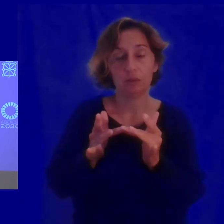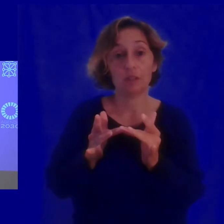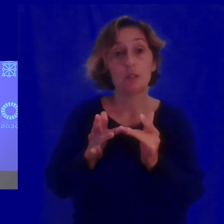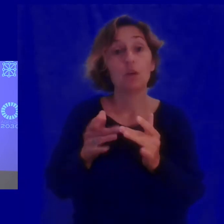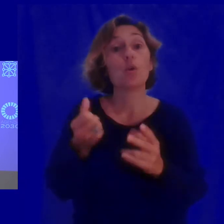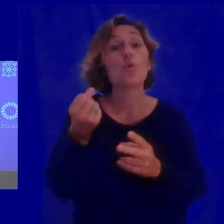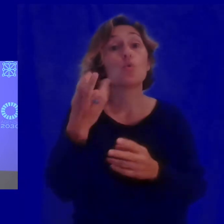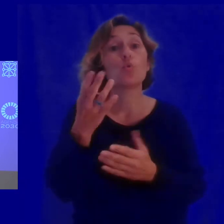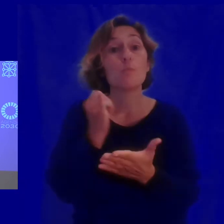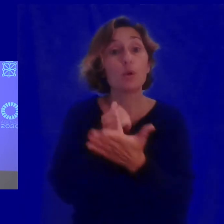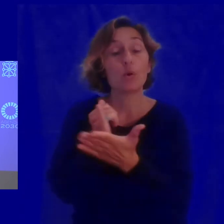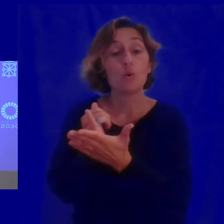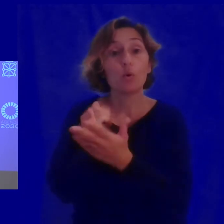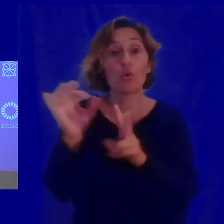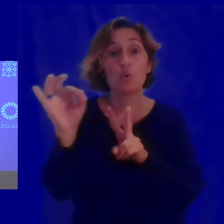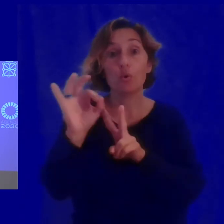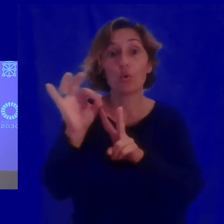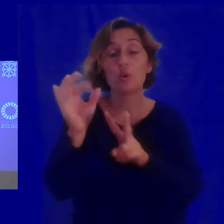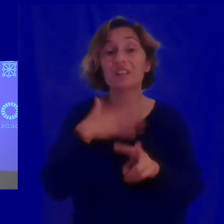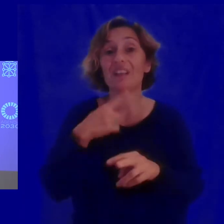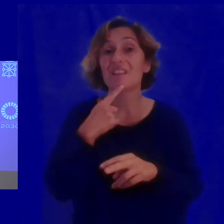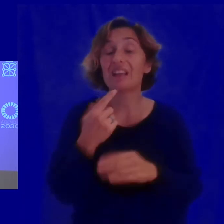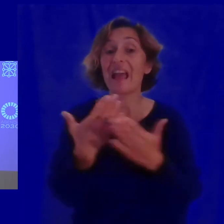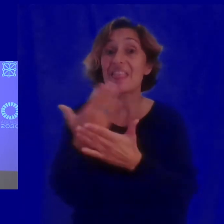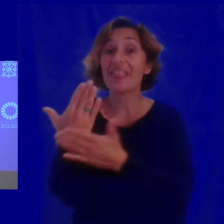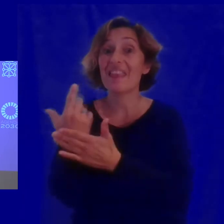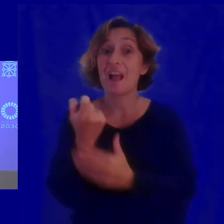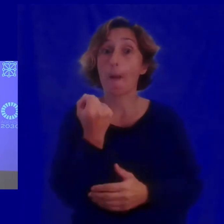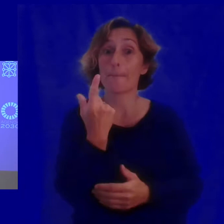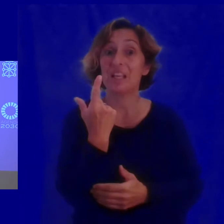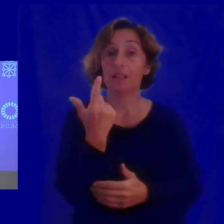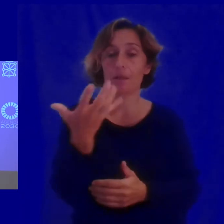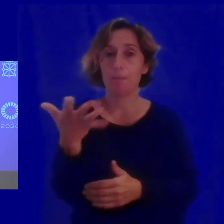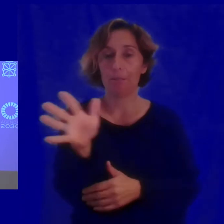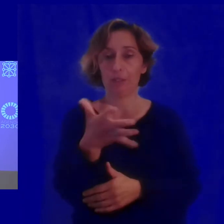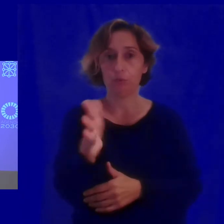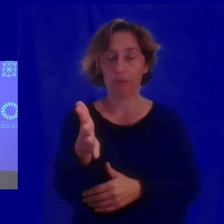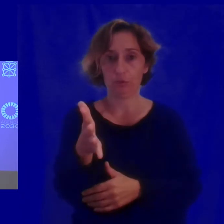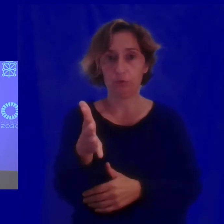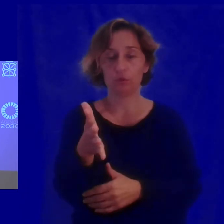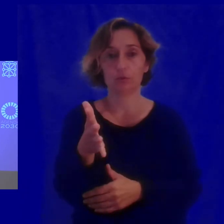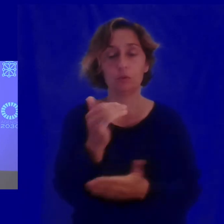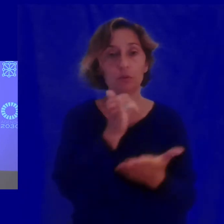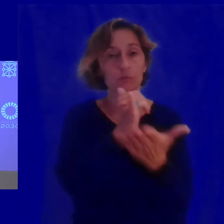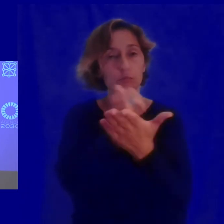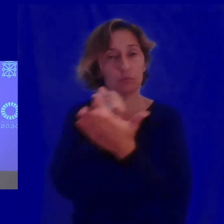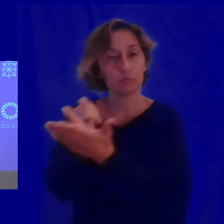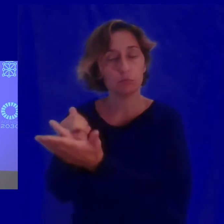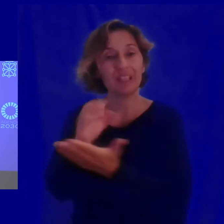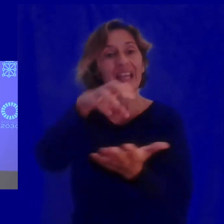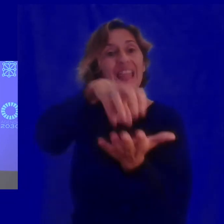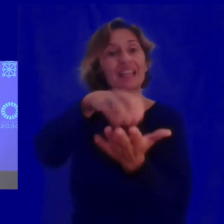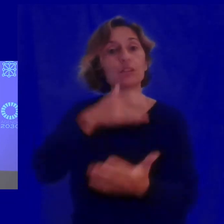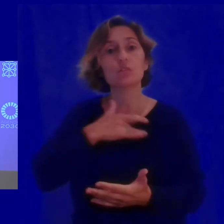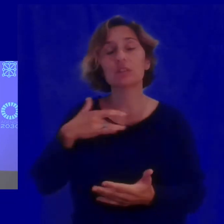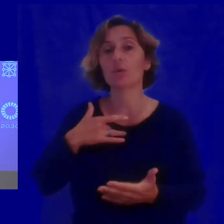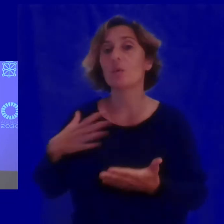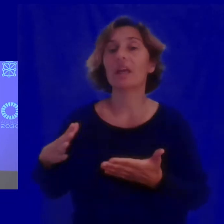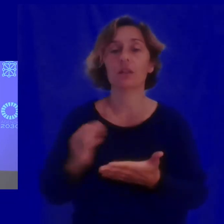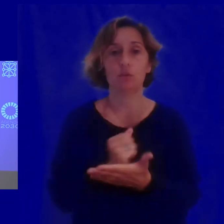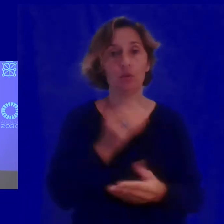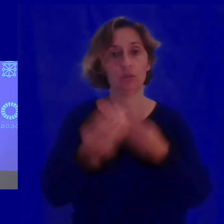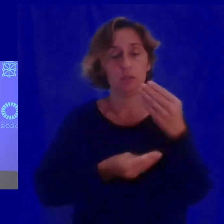antigénicos ronda el 1.000.000 diario. Test que mayoritariamente se están realizando en todos los centros de salud.